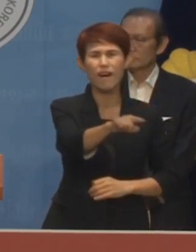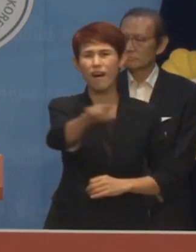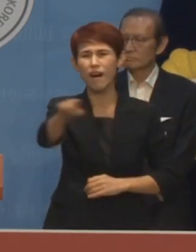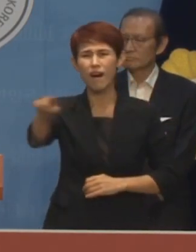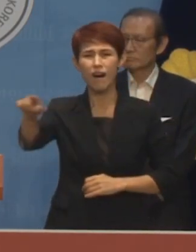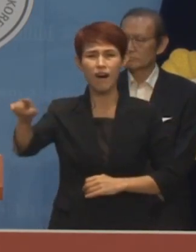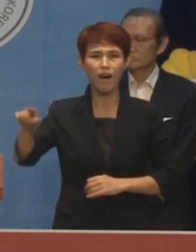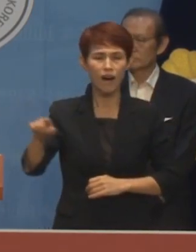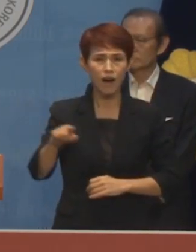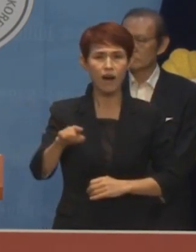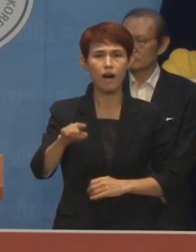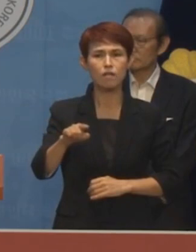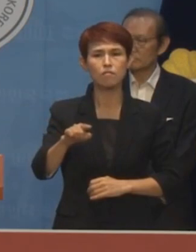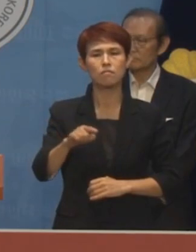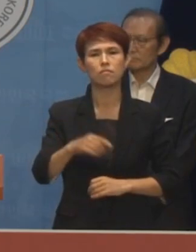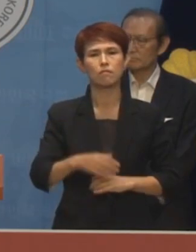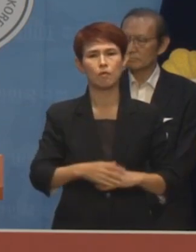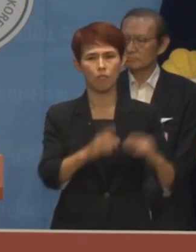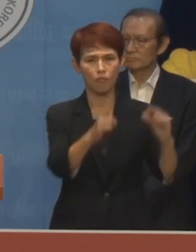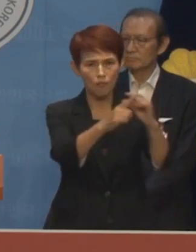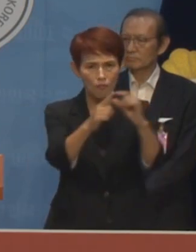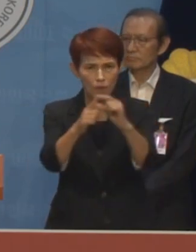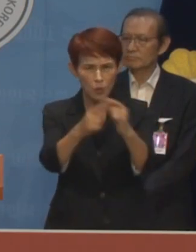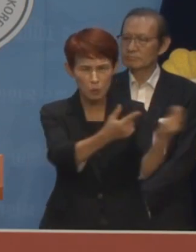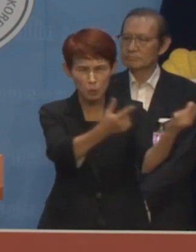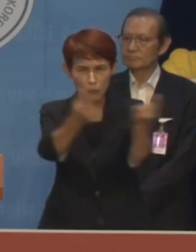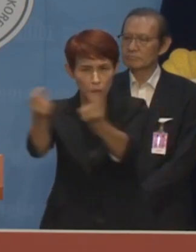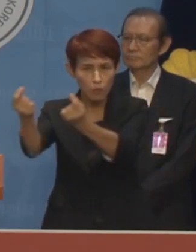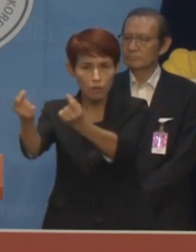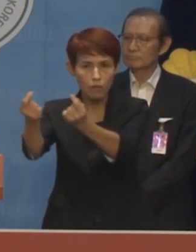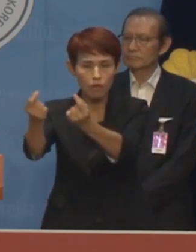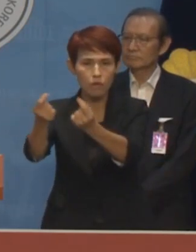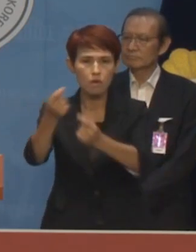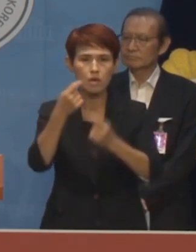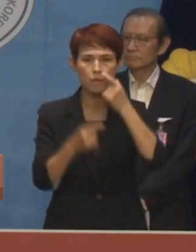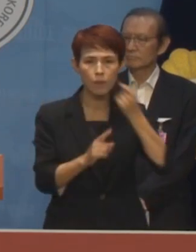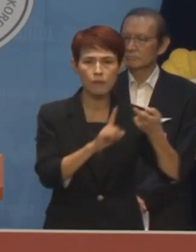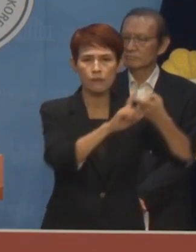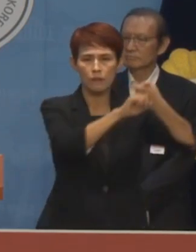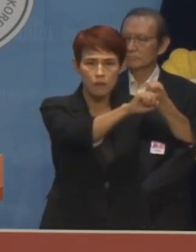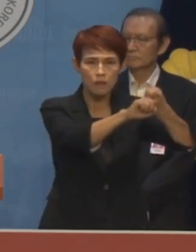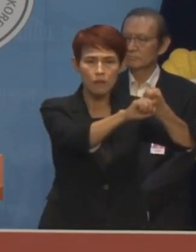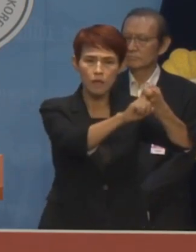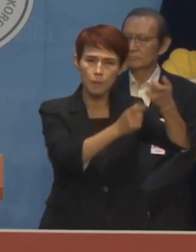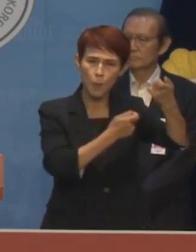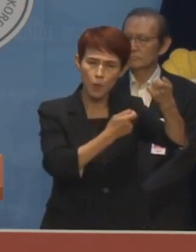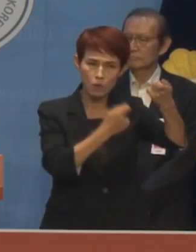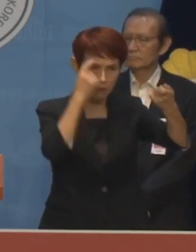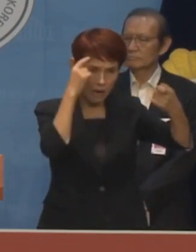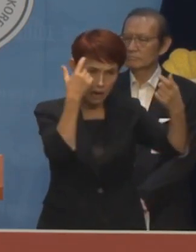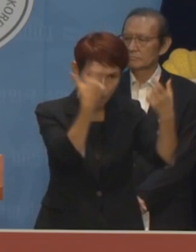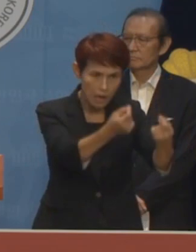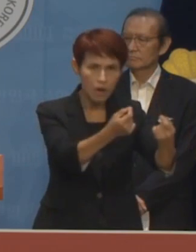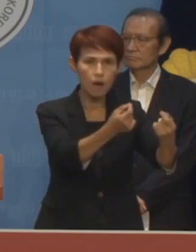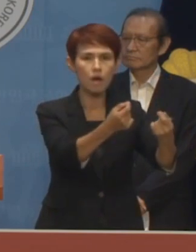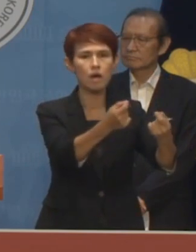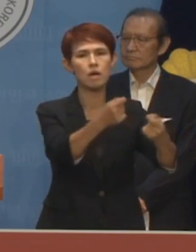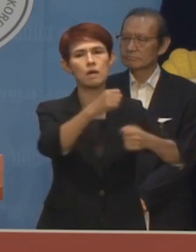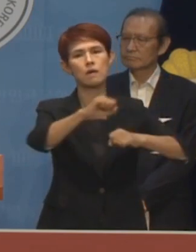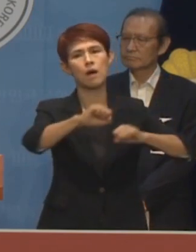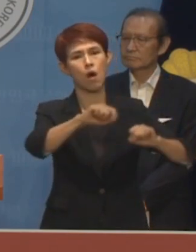이구동성으로 똑같은 어휘와 단어가 일색을 넘어 친일 일본 보수주의와 같은 생각, 같은